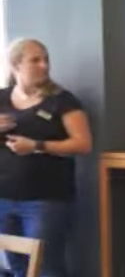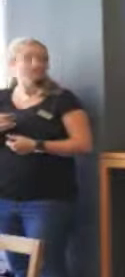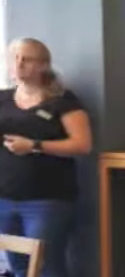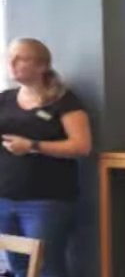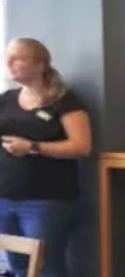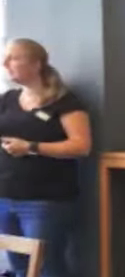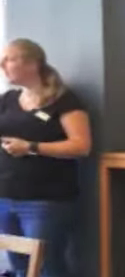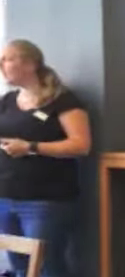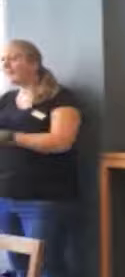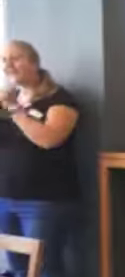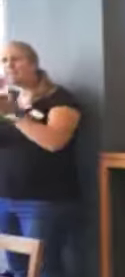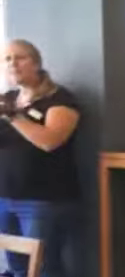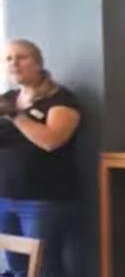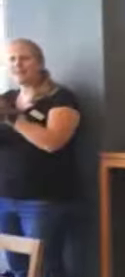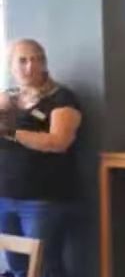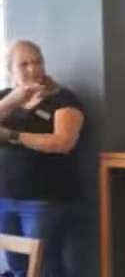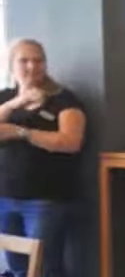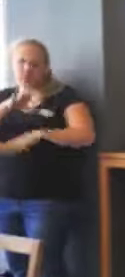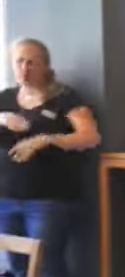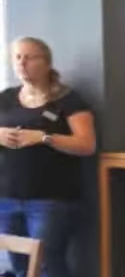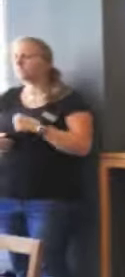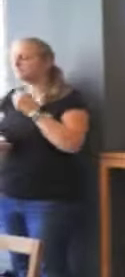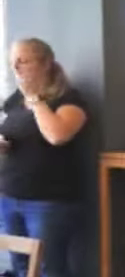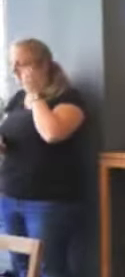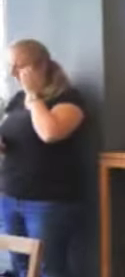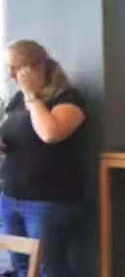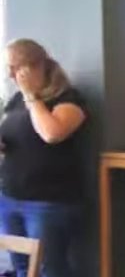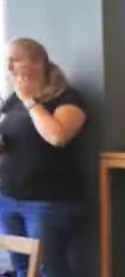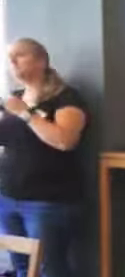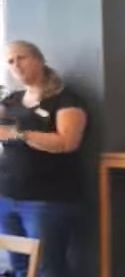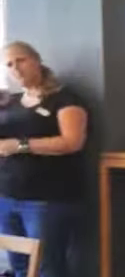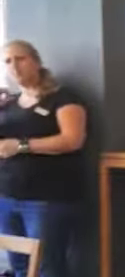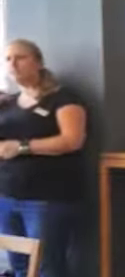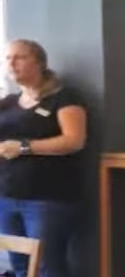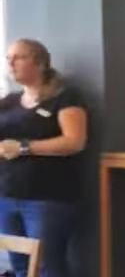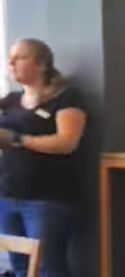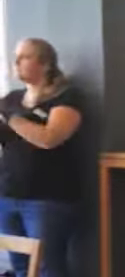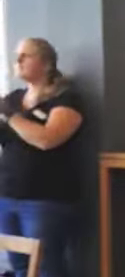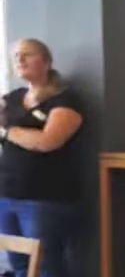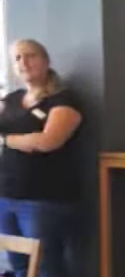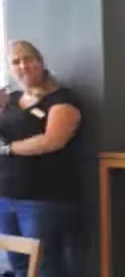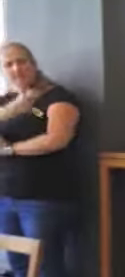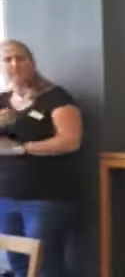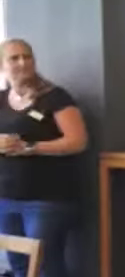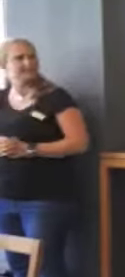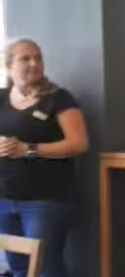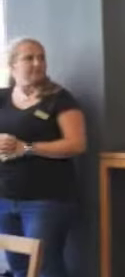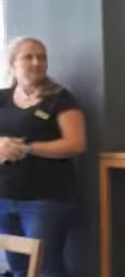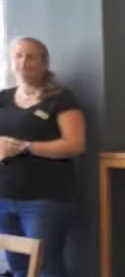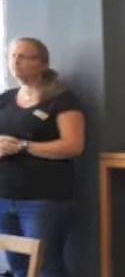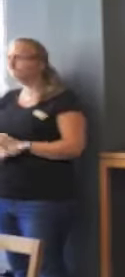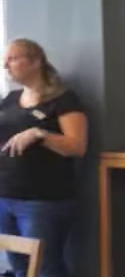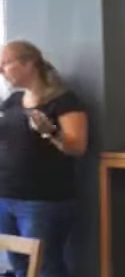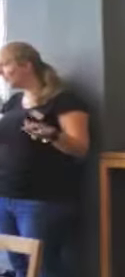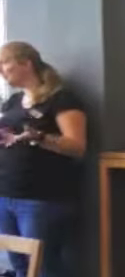också berätta vem du är? Stanna gärna kvar. Också berätta vem du är och så.